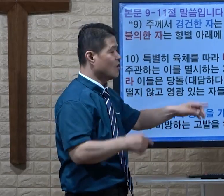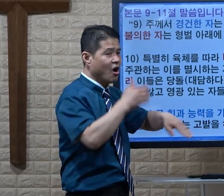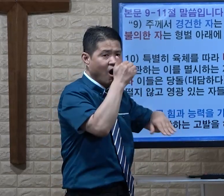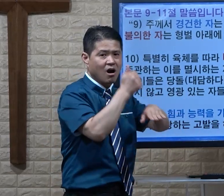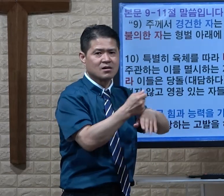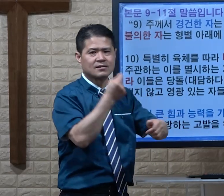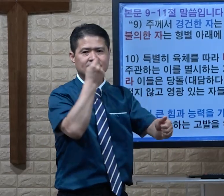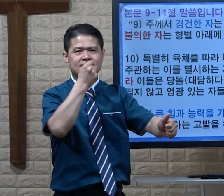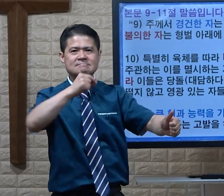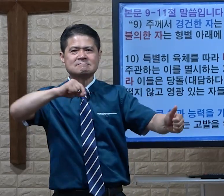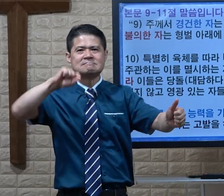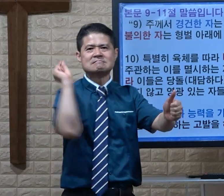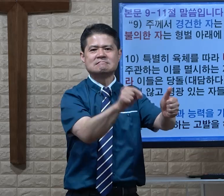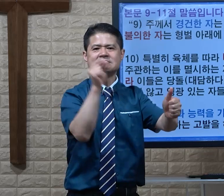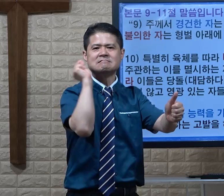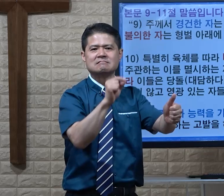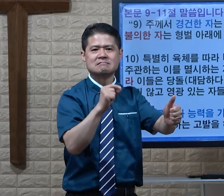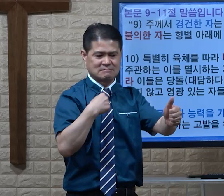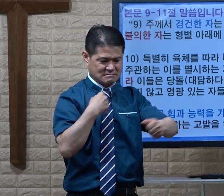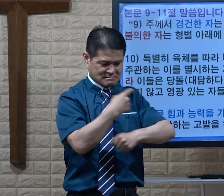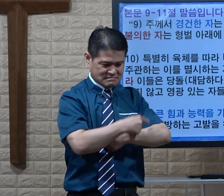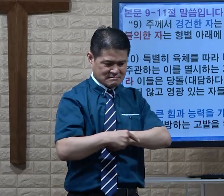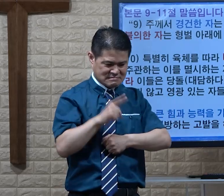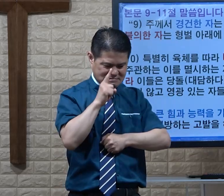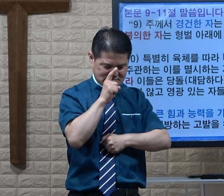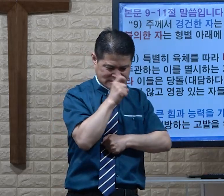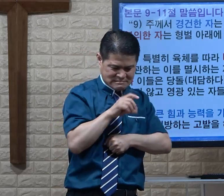주관하는 일을 멸시하는 자들에게는